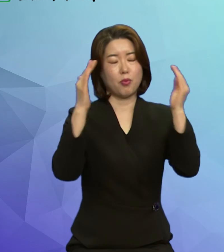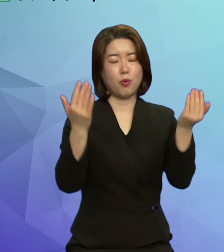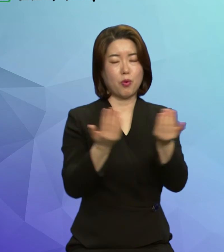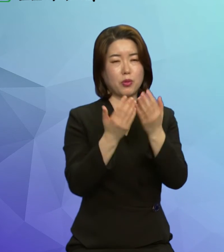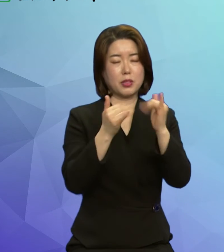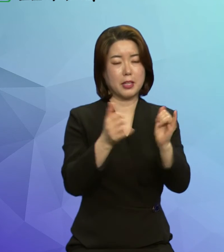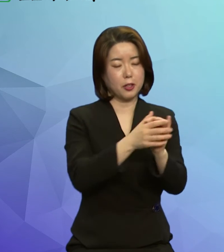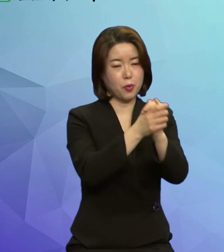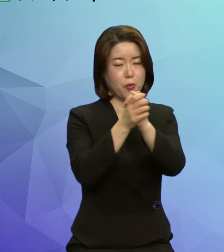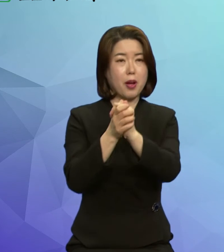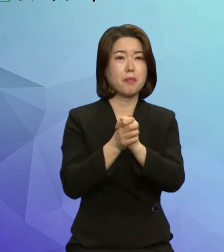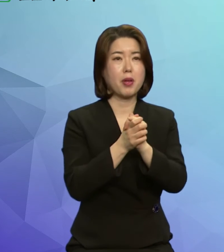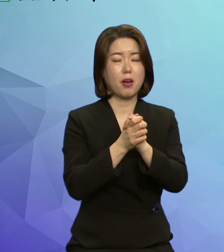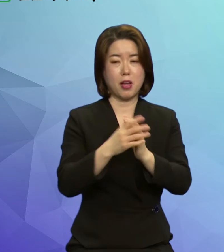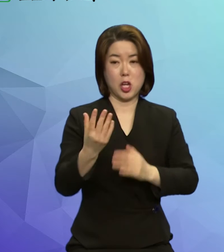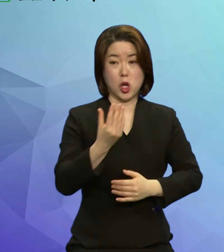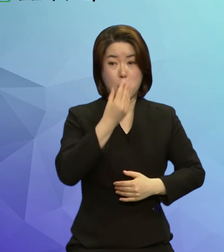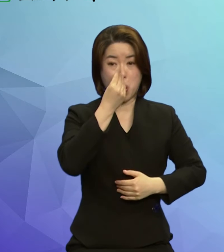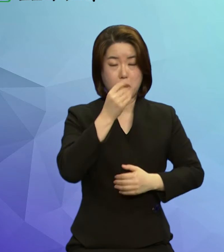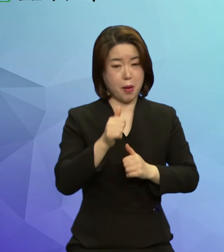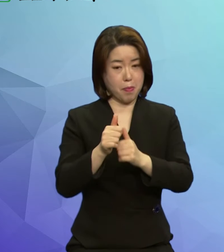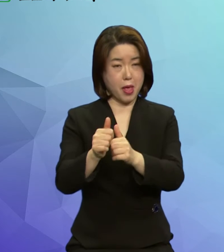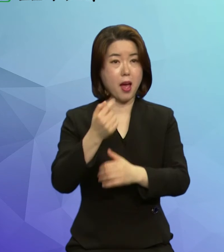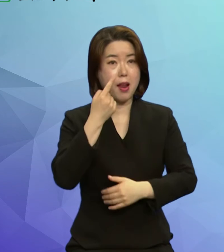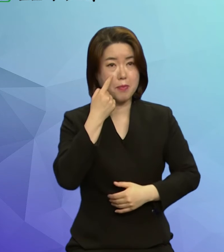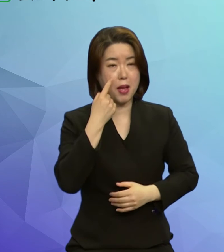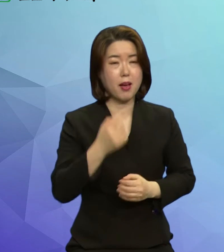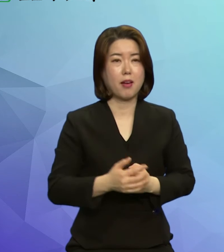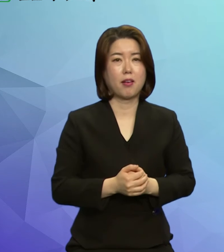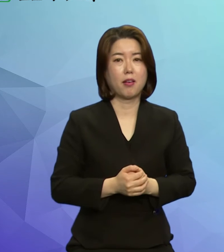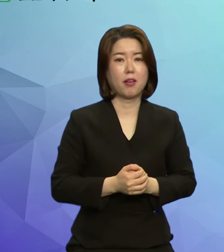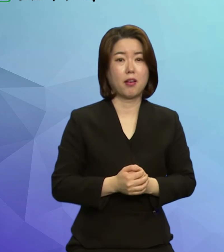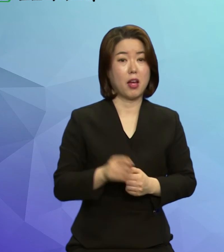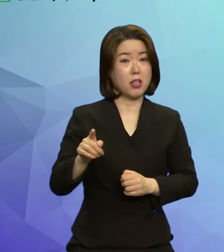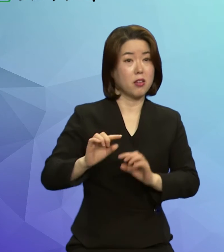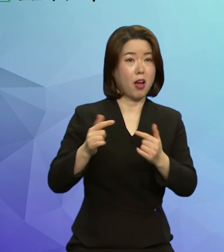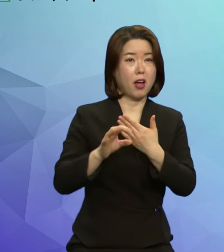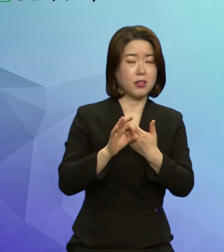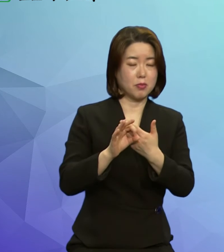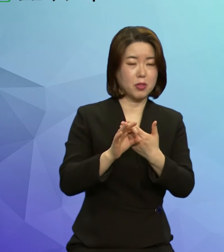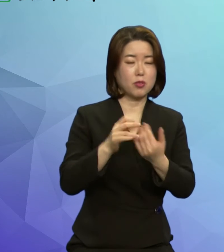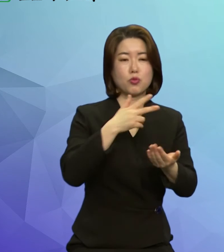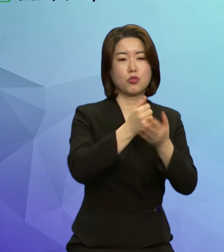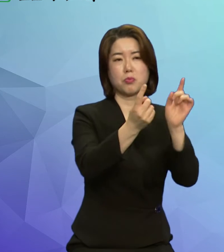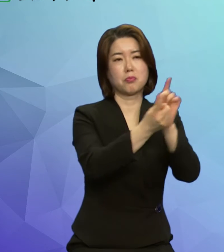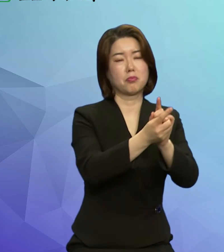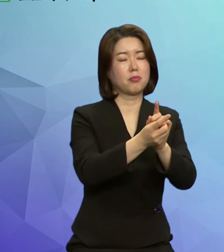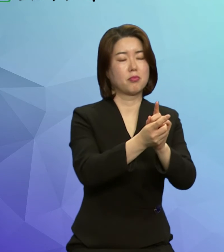모든 사람과 화평함과 거룩함을 따르라. 그렇지 않으면 주님 뵐 생각하지 마라.